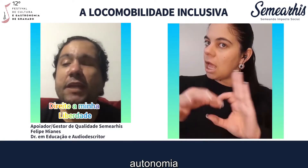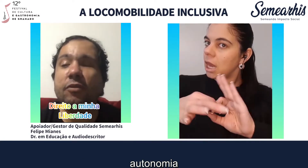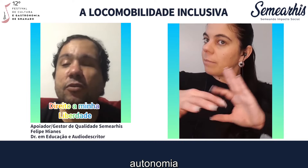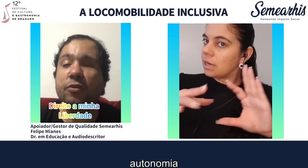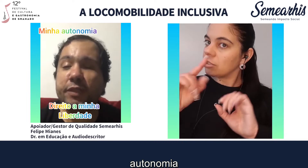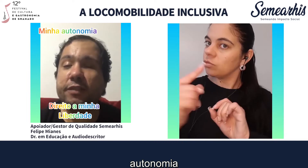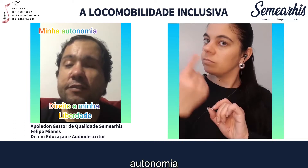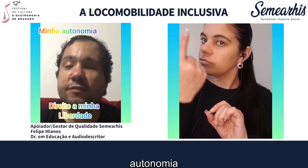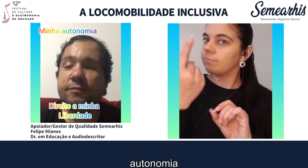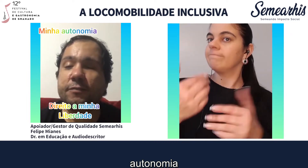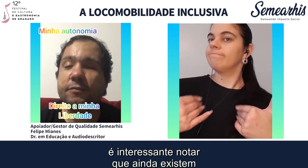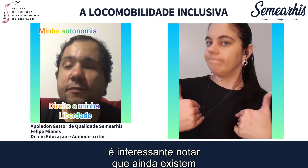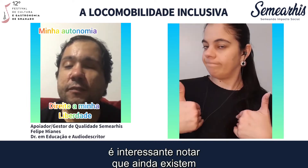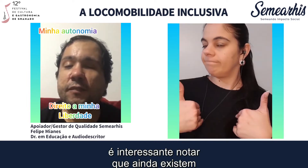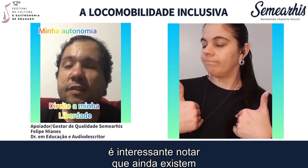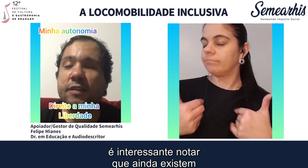à minha autonomia.